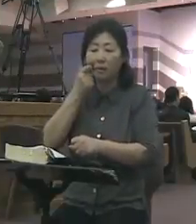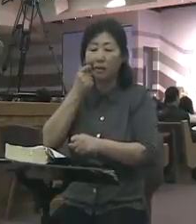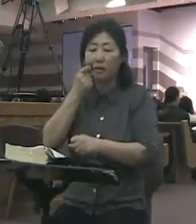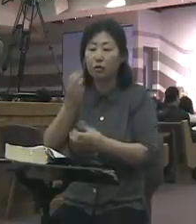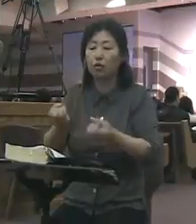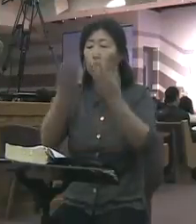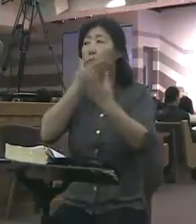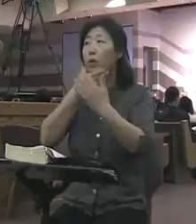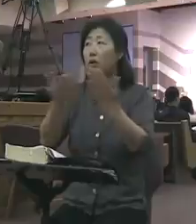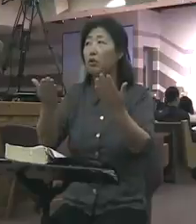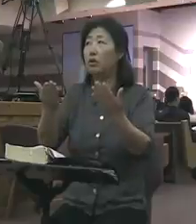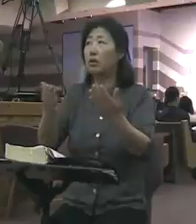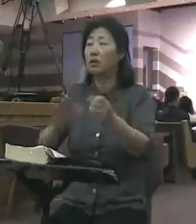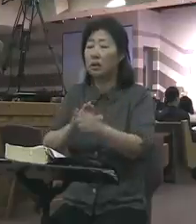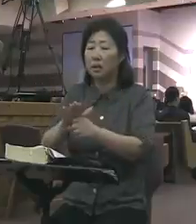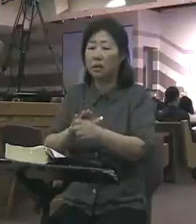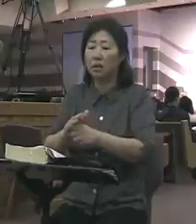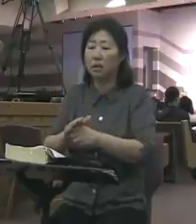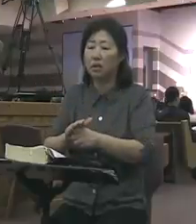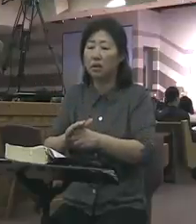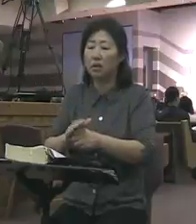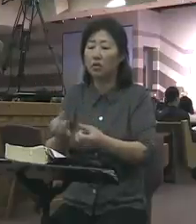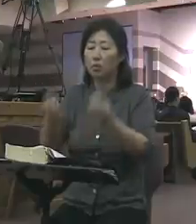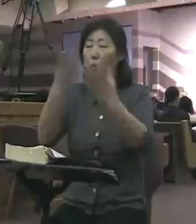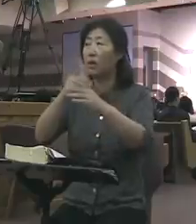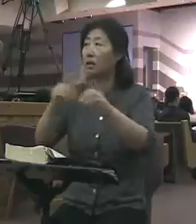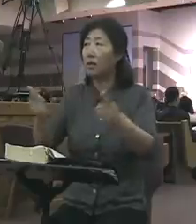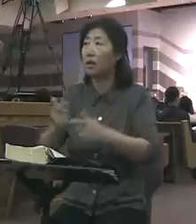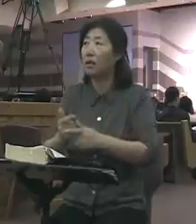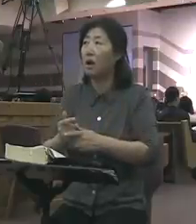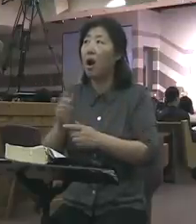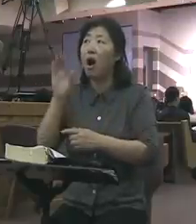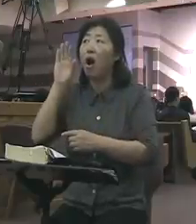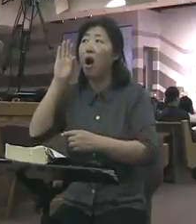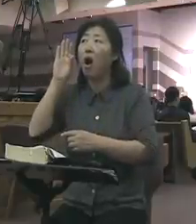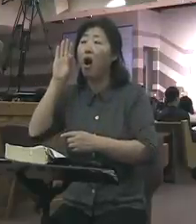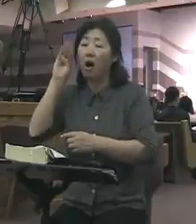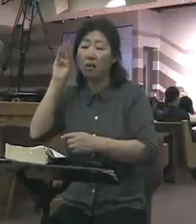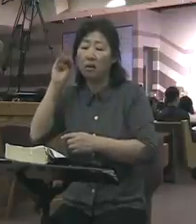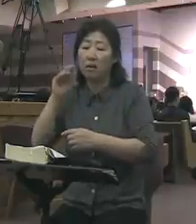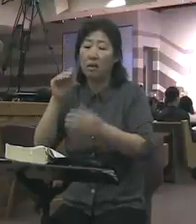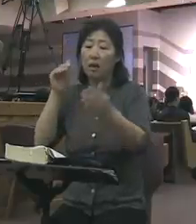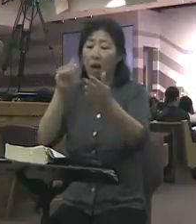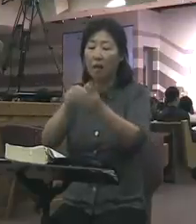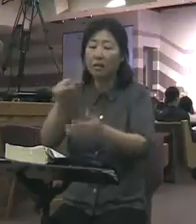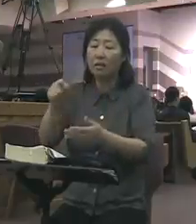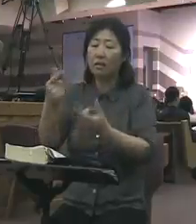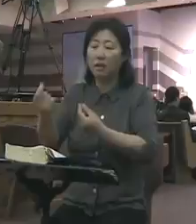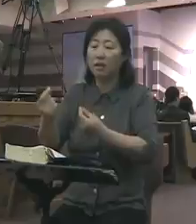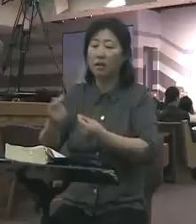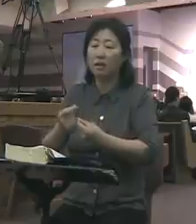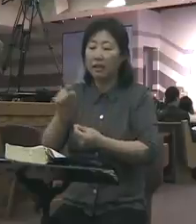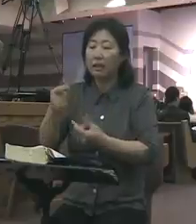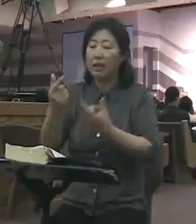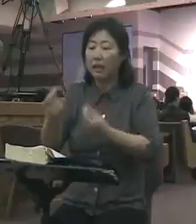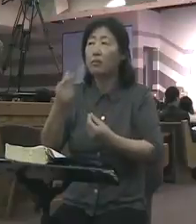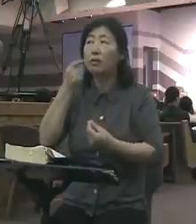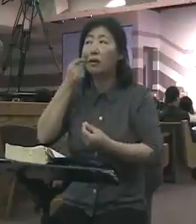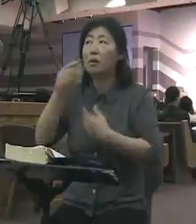사람들을 축복하지 아니할 것입니다. 언제까지 그러겠는가? 이렇게 못하면 자격이 없다. 내 종으로서